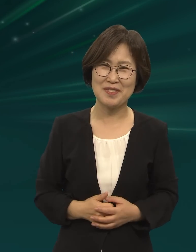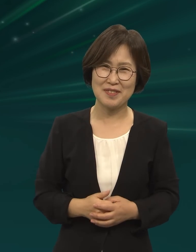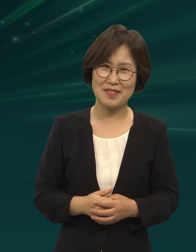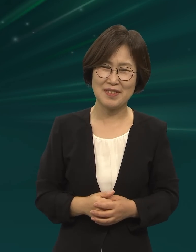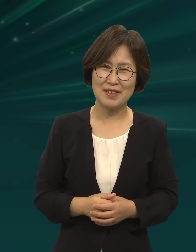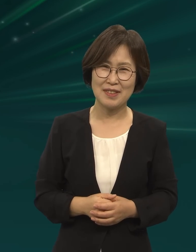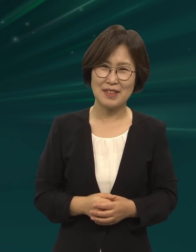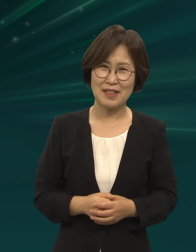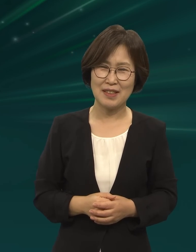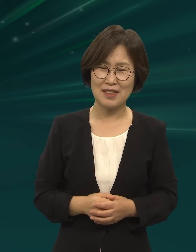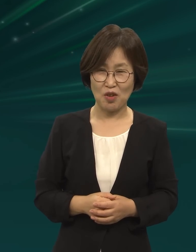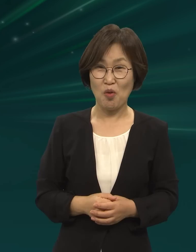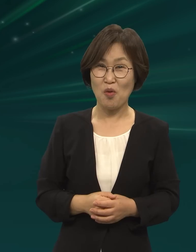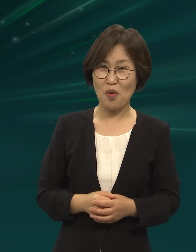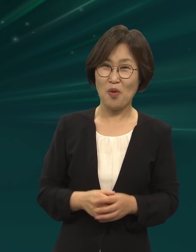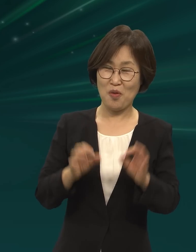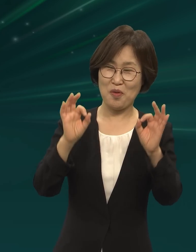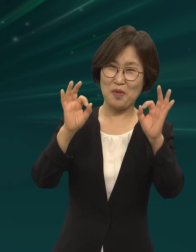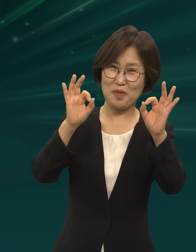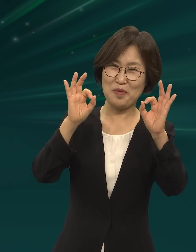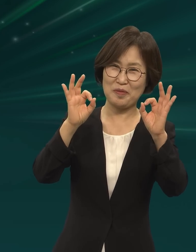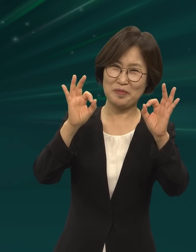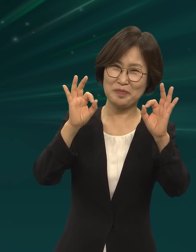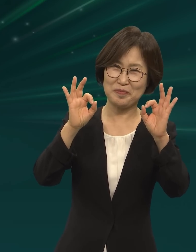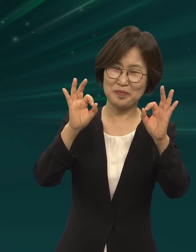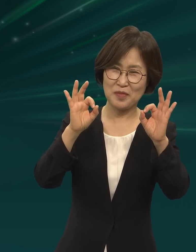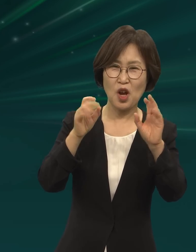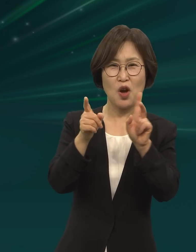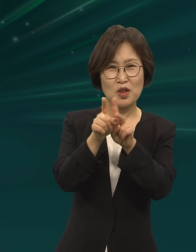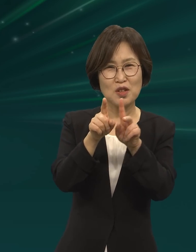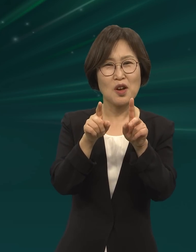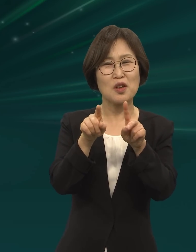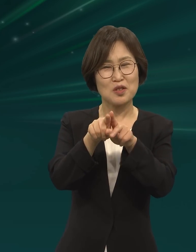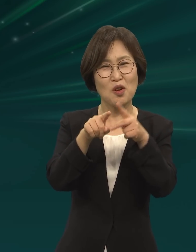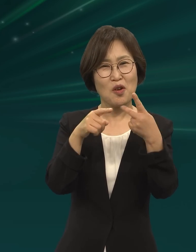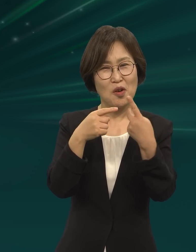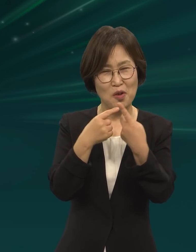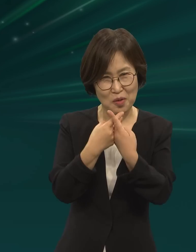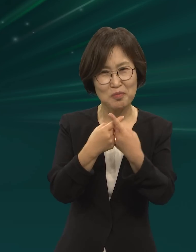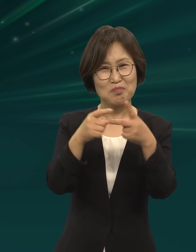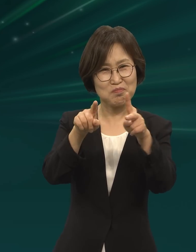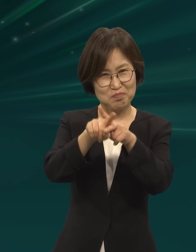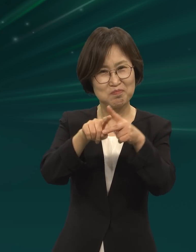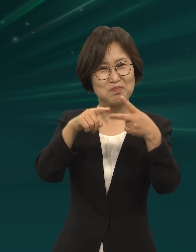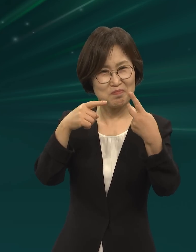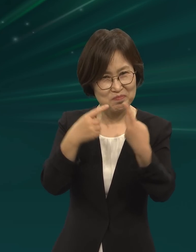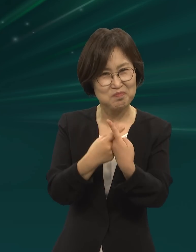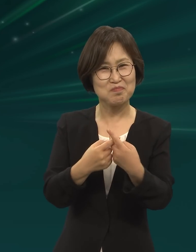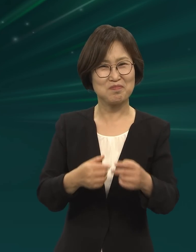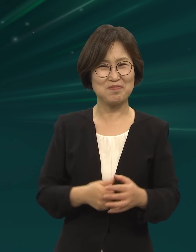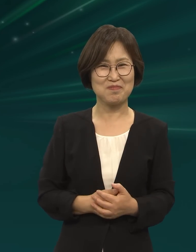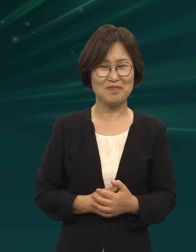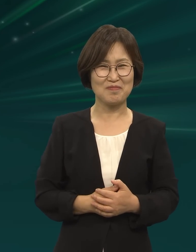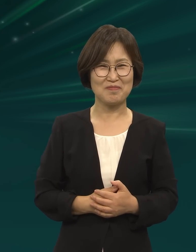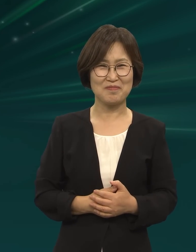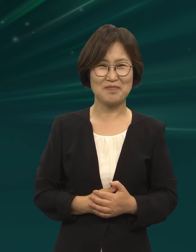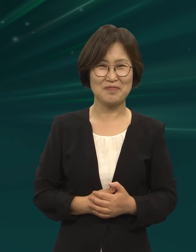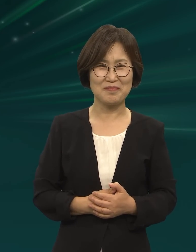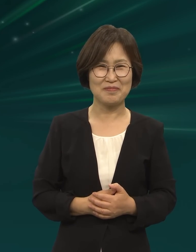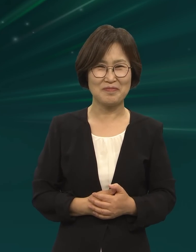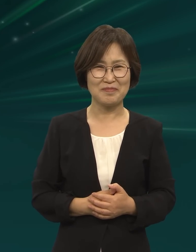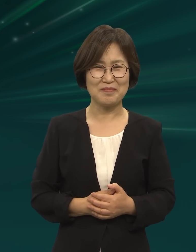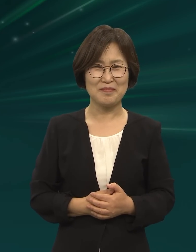이때 저도 오케이 다 이해했습니다. 바디 랭귀지 다 no